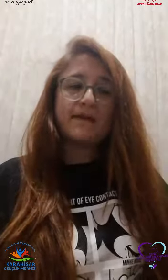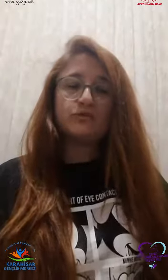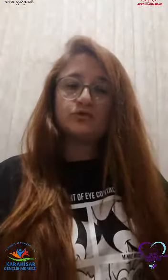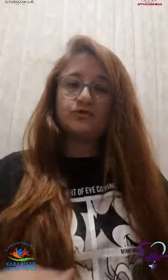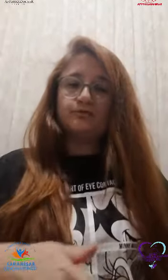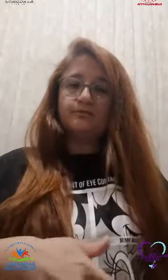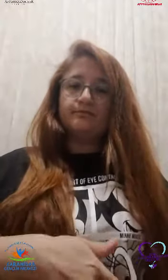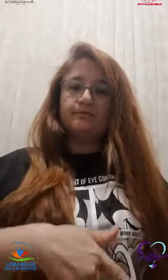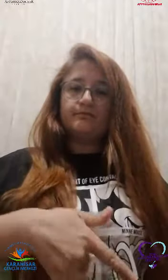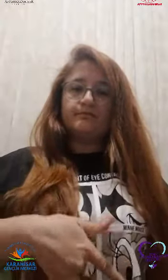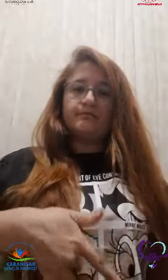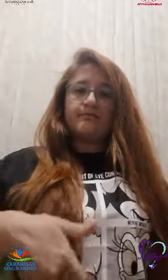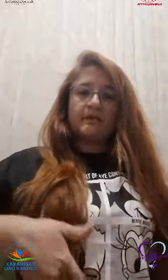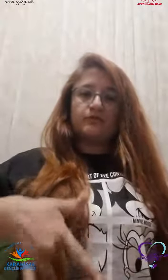memnun. Memnun.